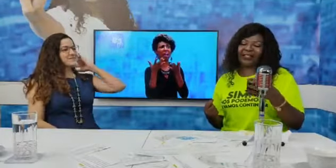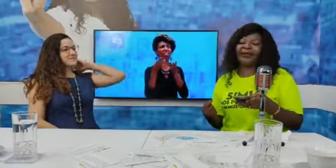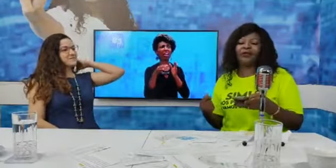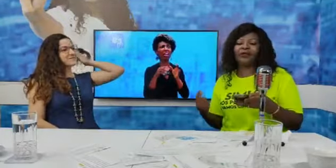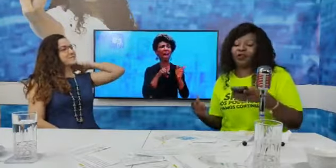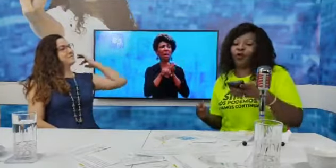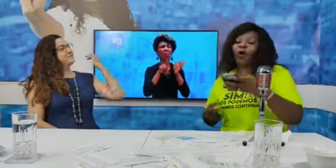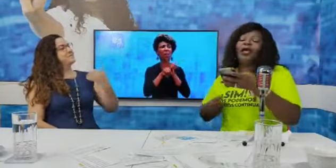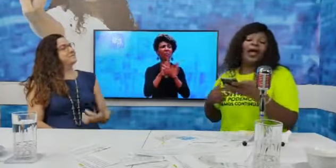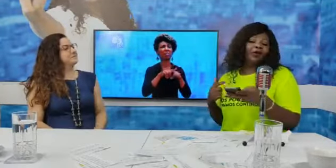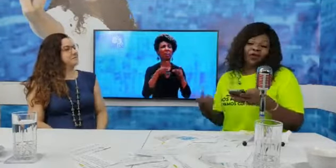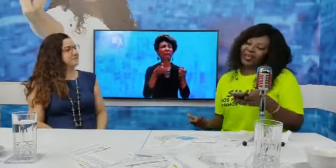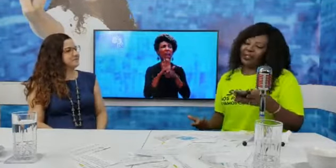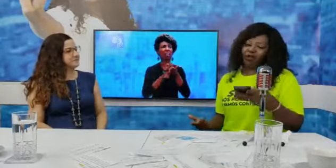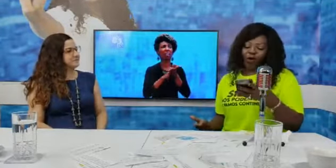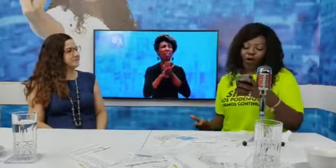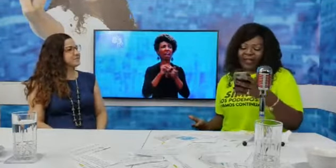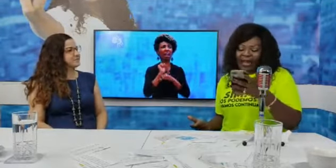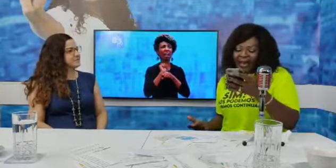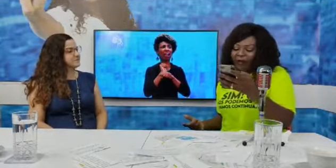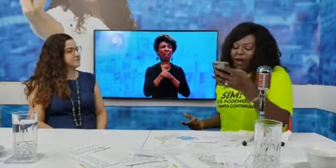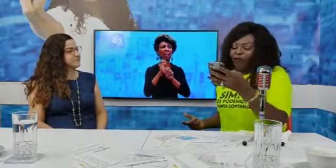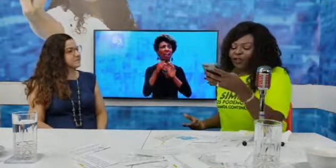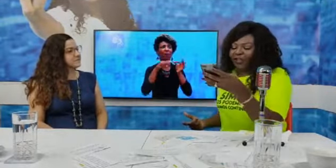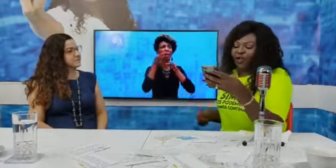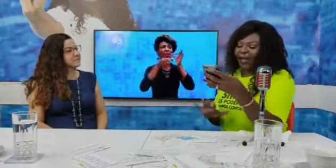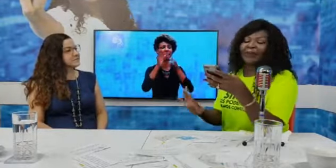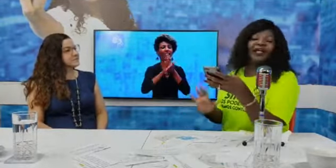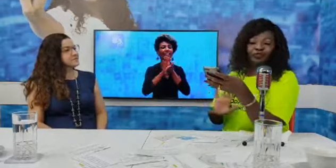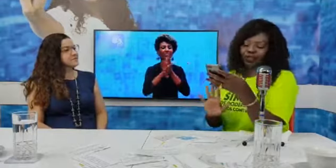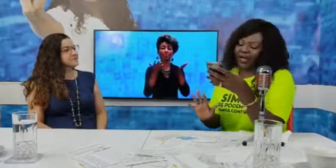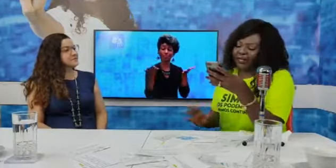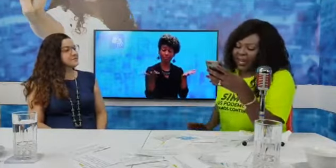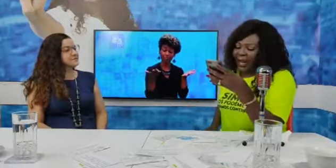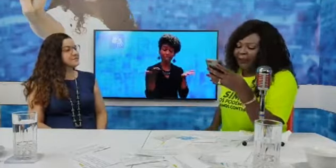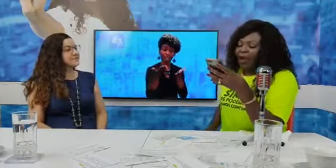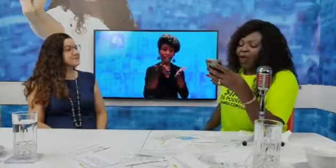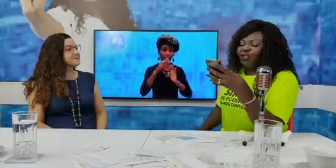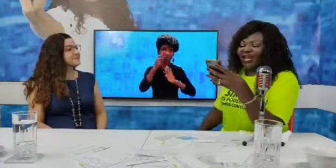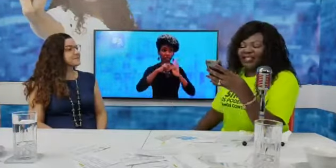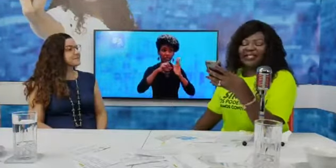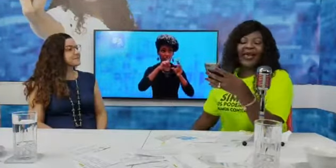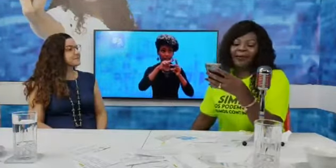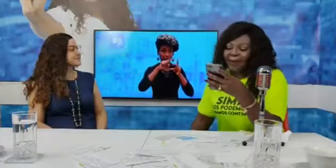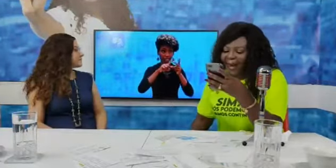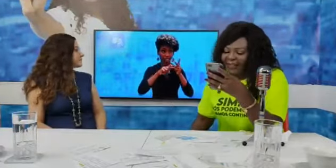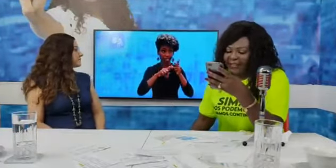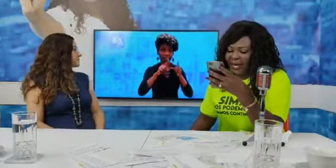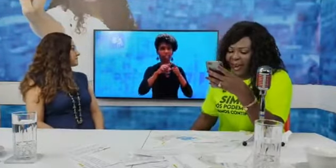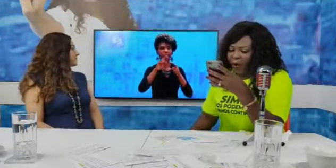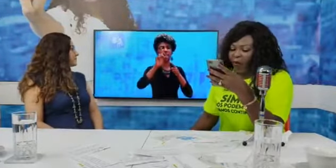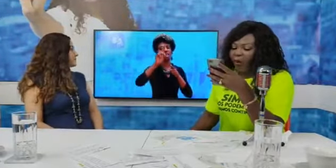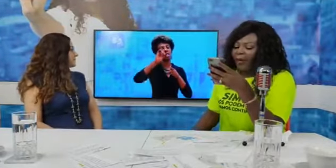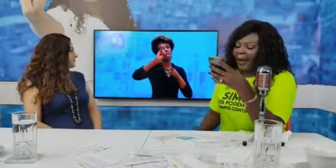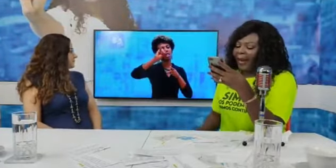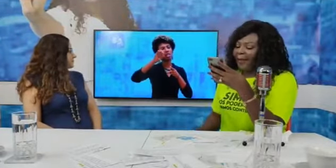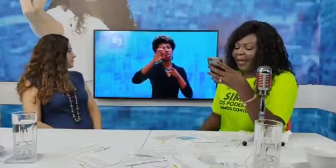tivesse entrado e não entrou. Eu queria tanto que o meu comentário... Deixa eu ler aqui mais uns três, tá? O GCM